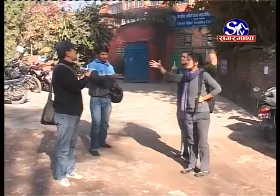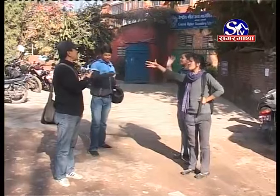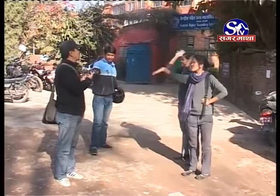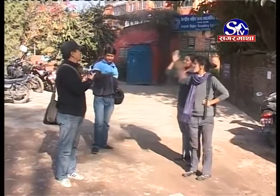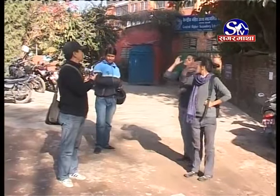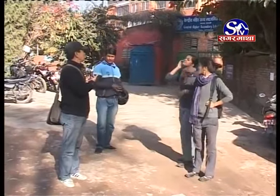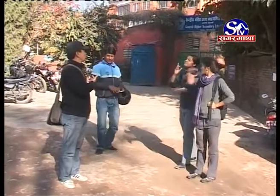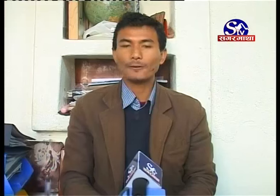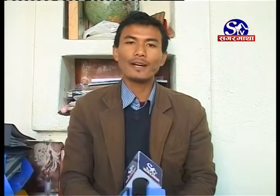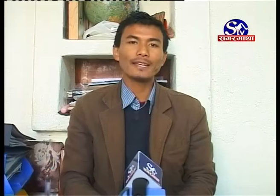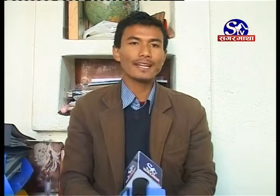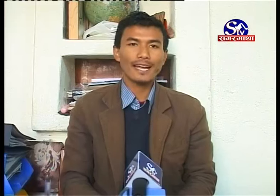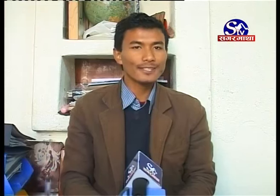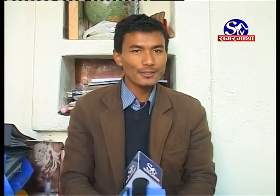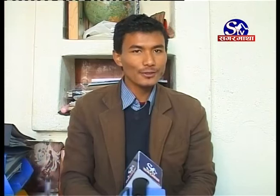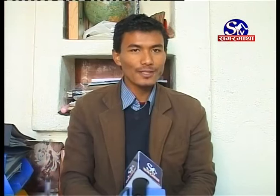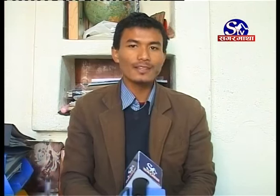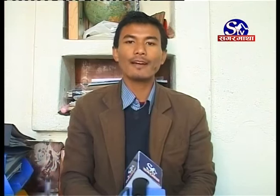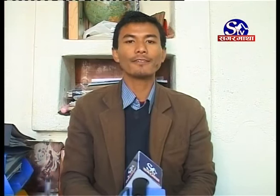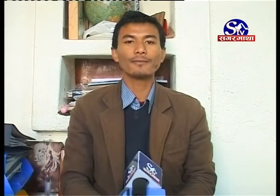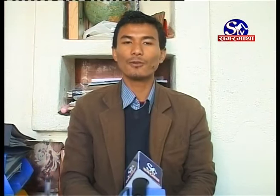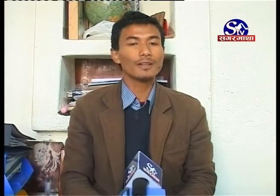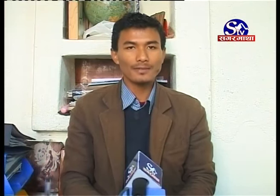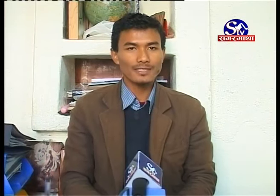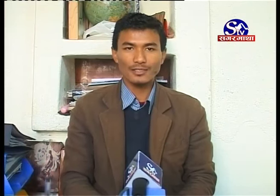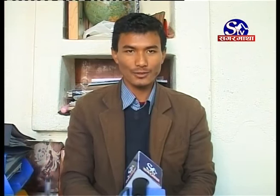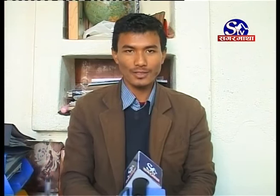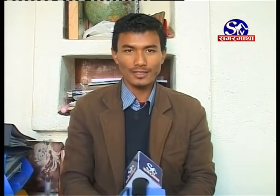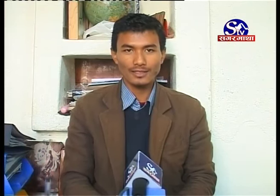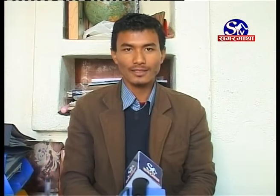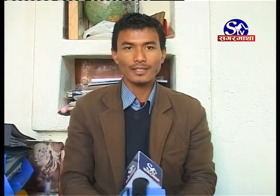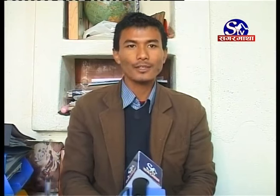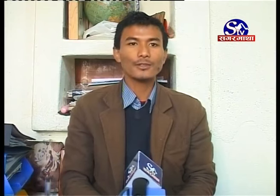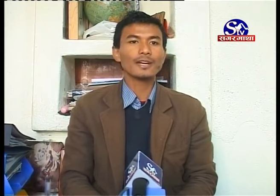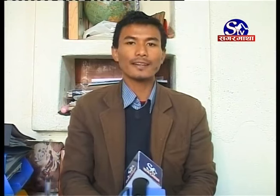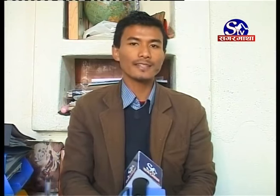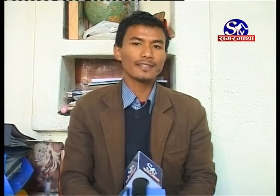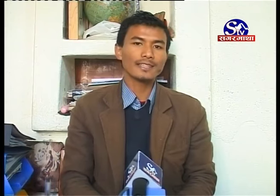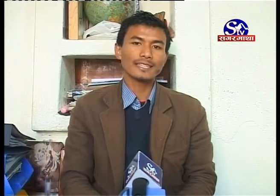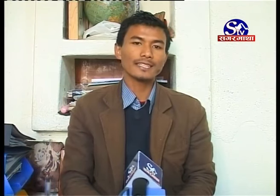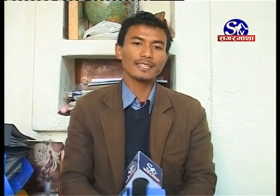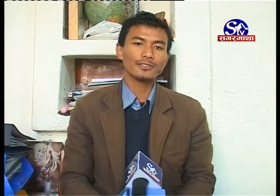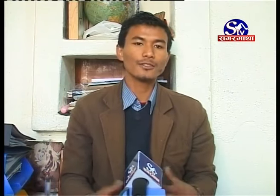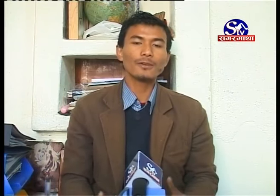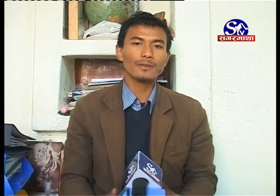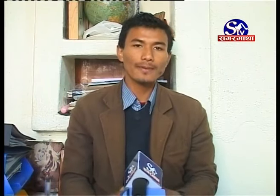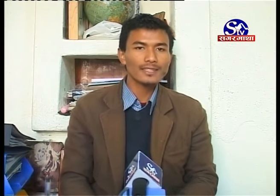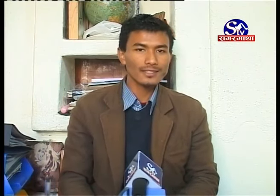चाहिन्छ। उहाँहरूले कान सुन्नुहुन्न र आफै बोल्न पनि सक्नुहुन्न, त्यो कारणले गर्दाखेरि जुन नर्मल